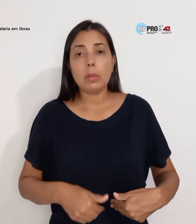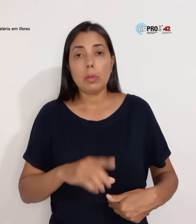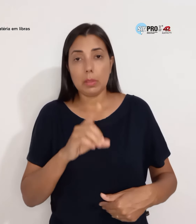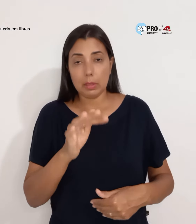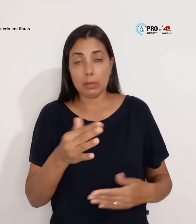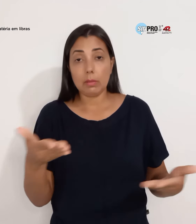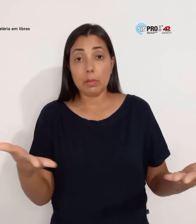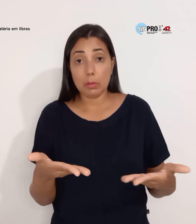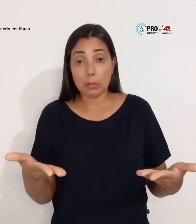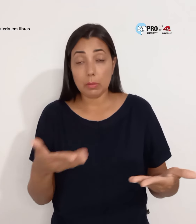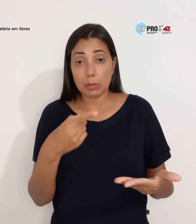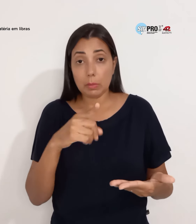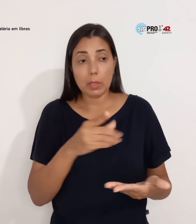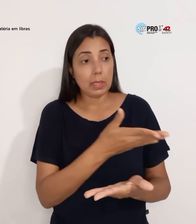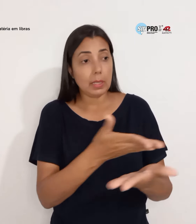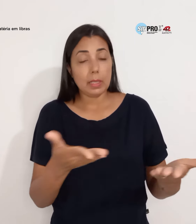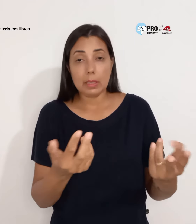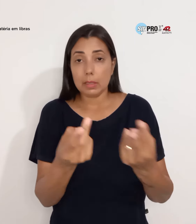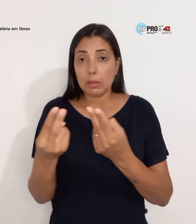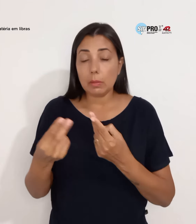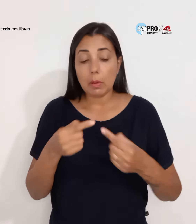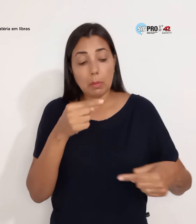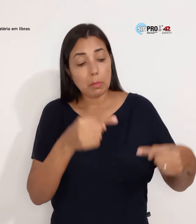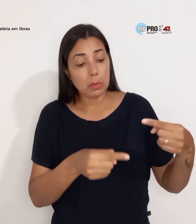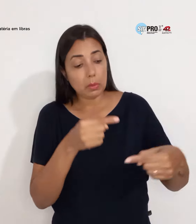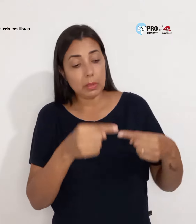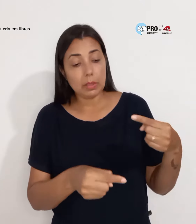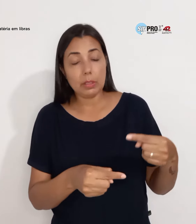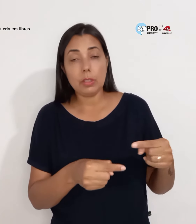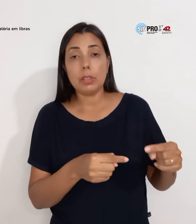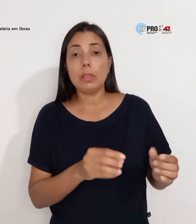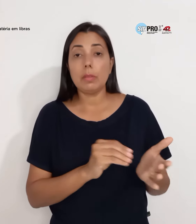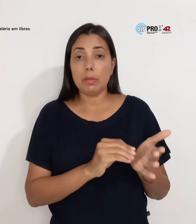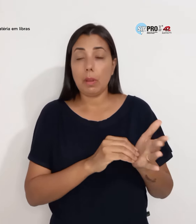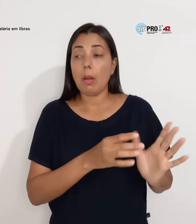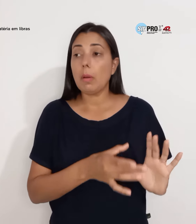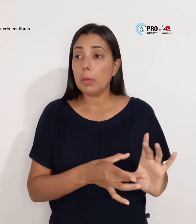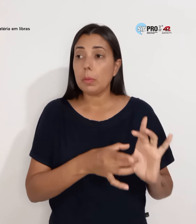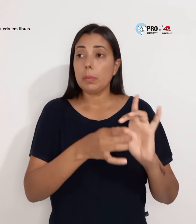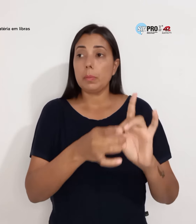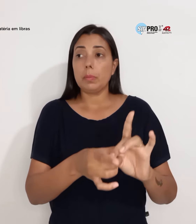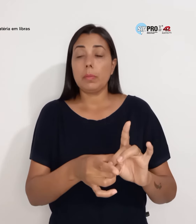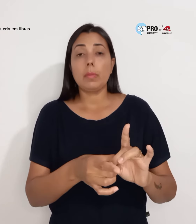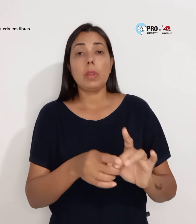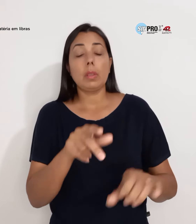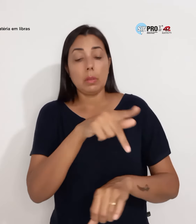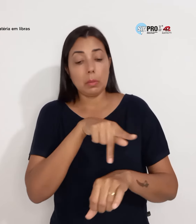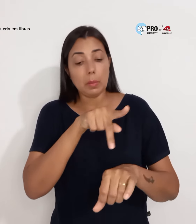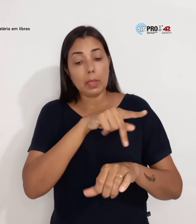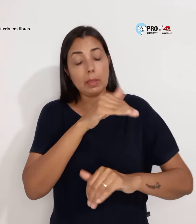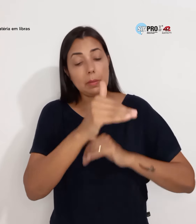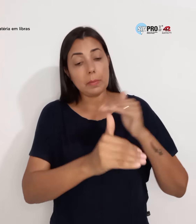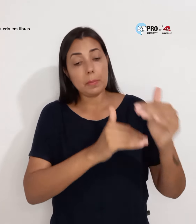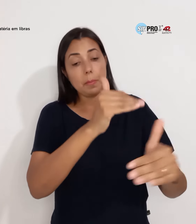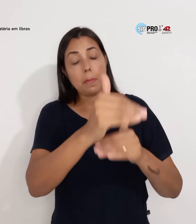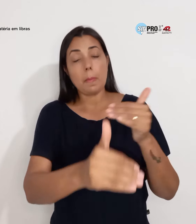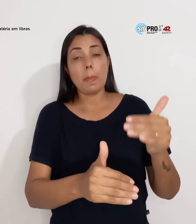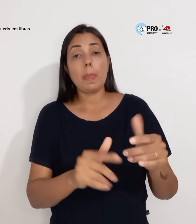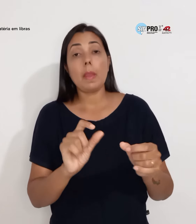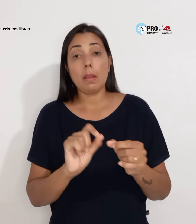hoje caminha para essa forma de política descontextualizada dos países desenvolvidos, ao